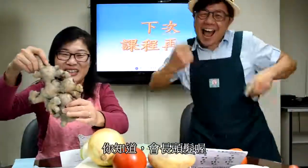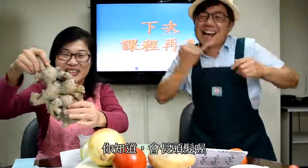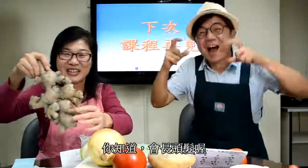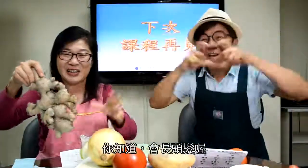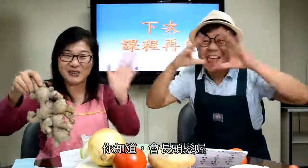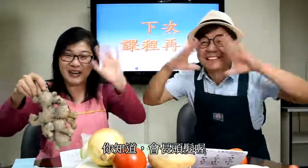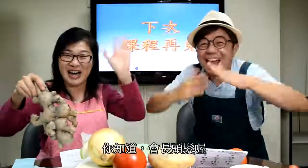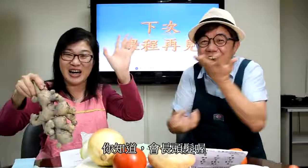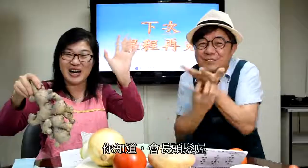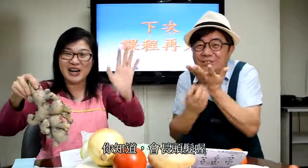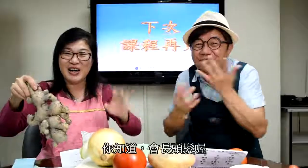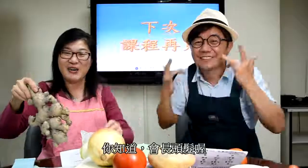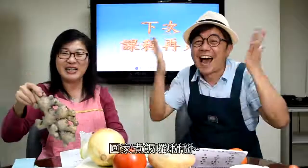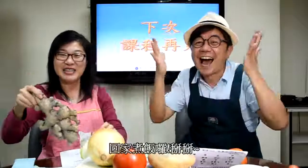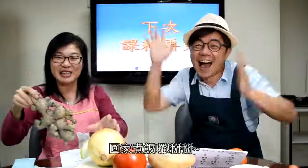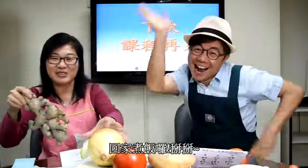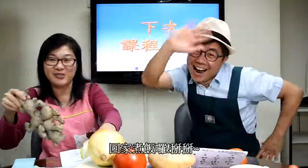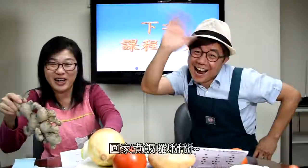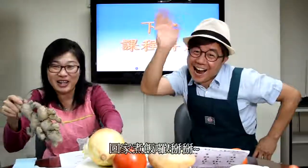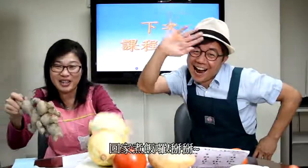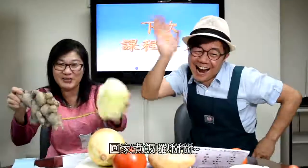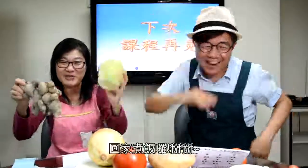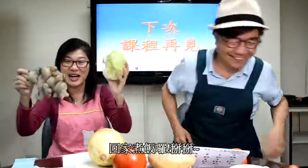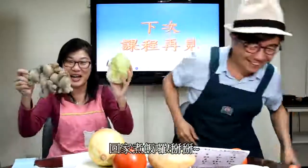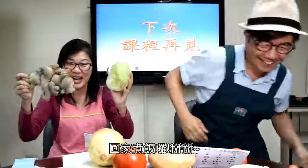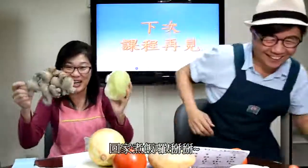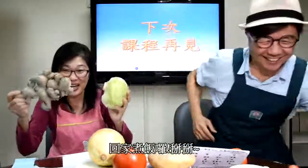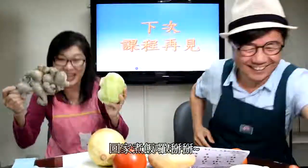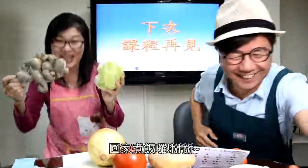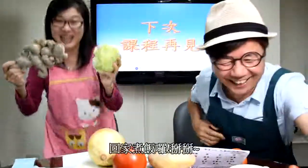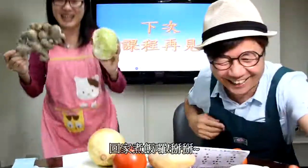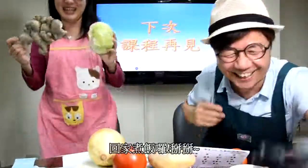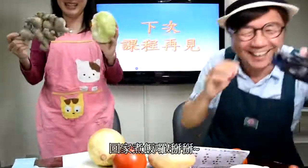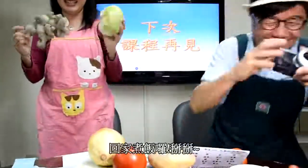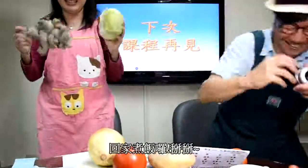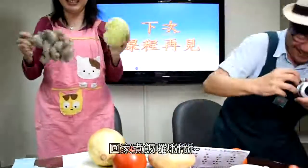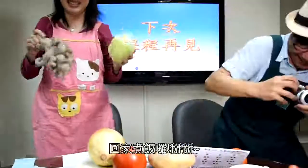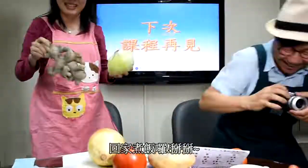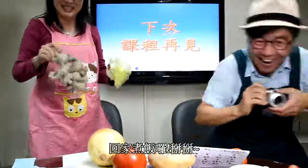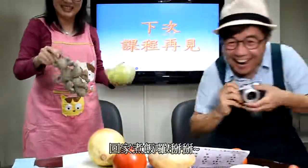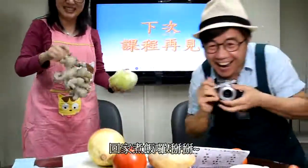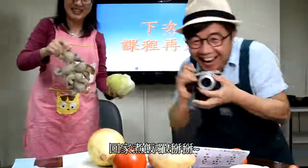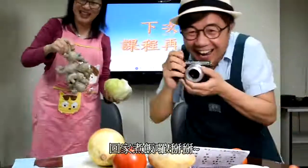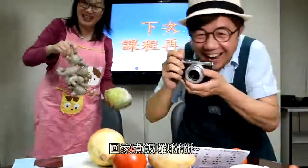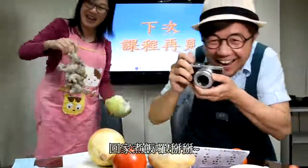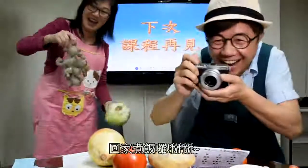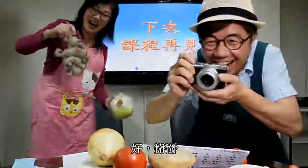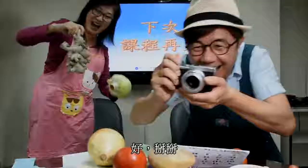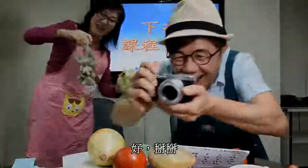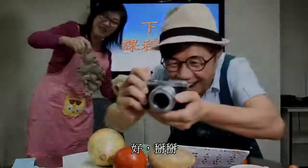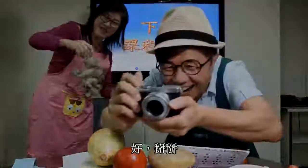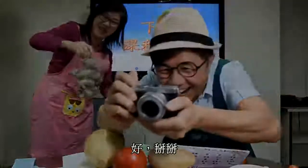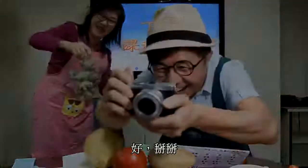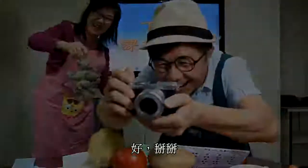头发哦，回家煮饭咯，拜拜。好，拜拜。